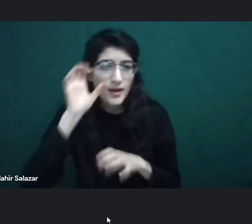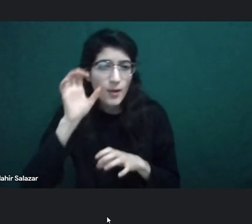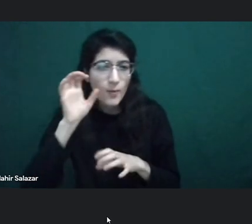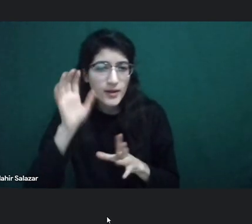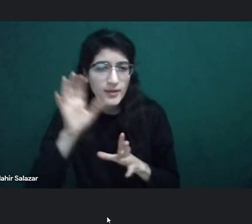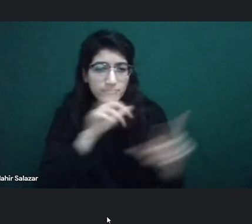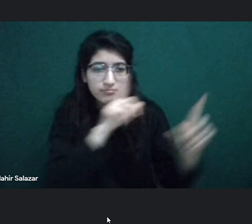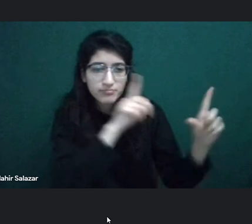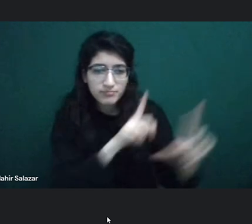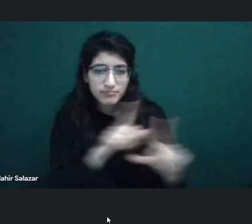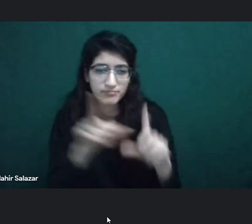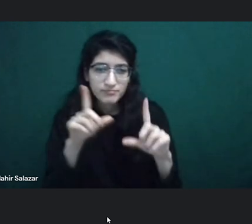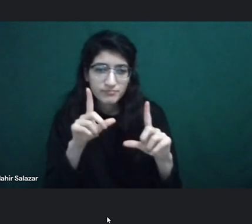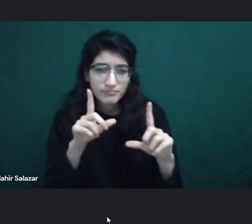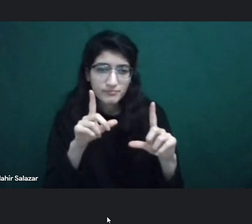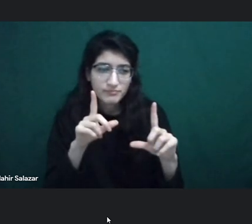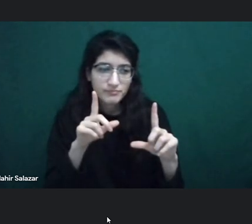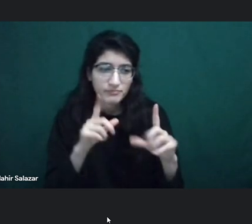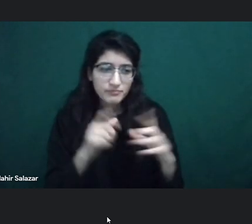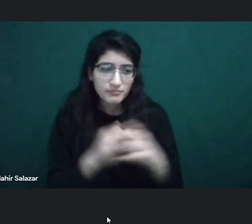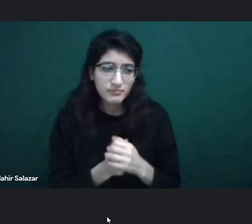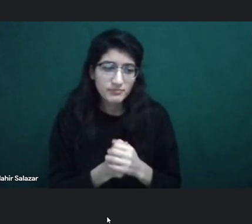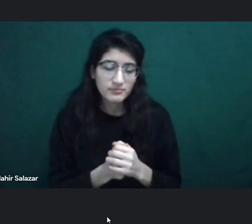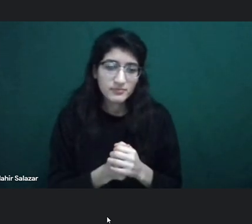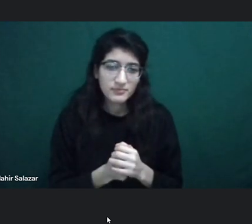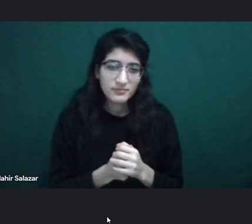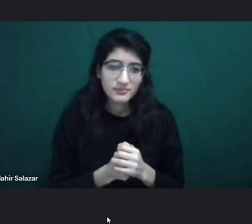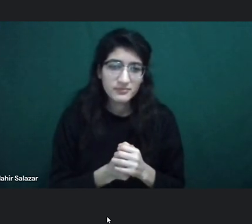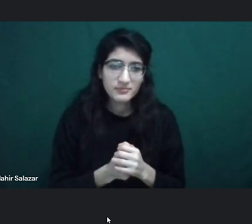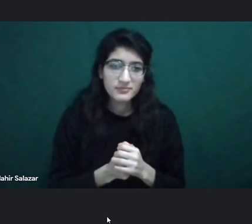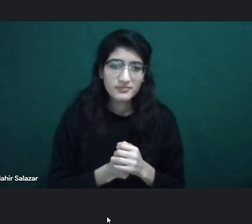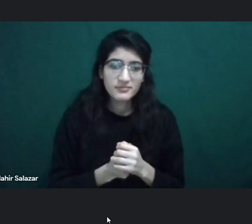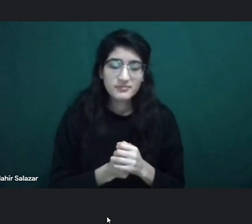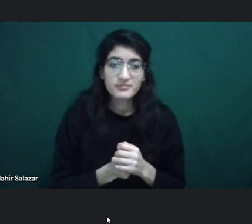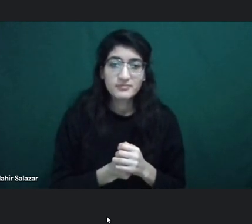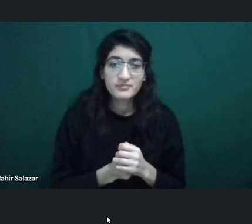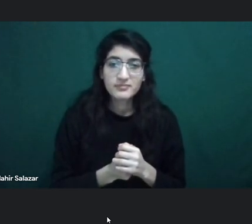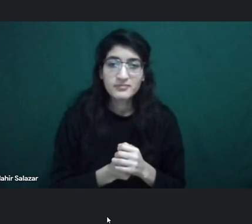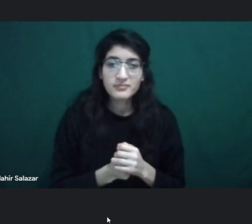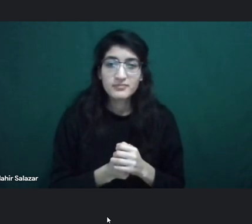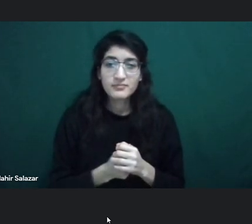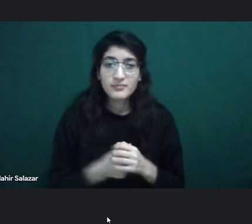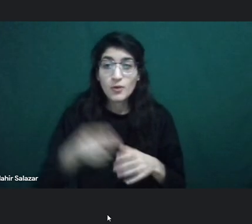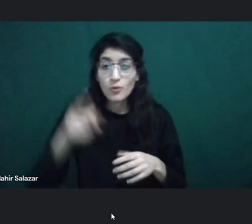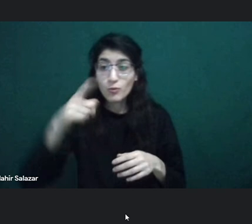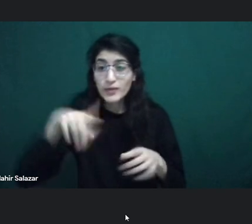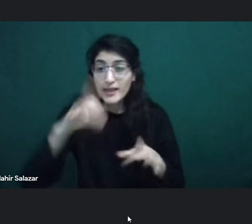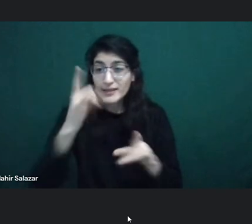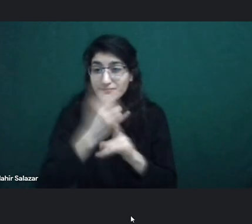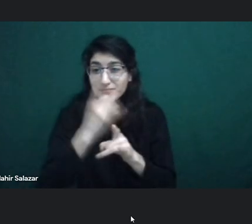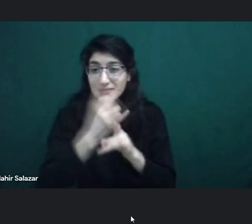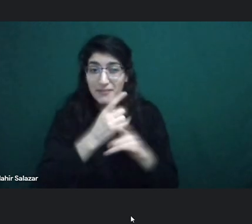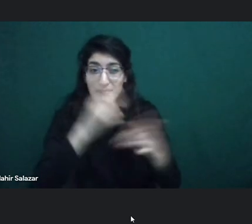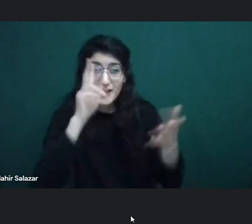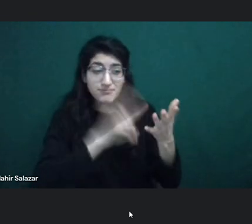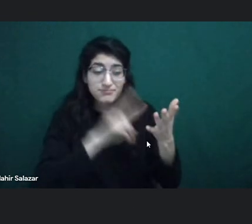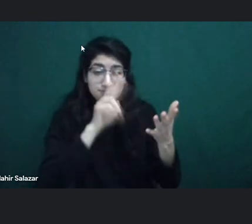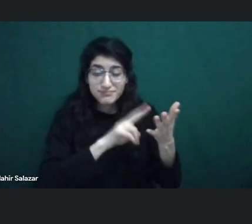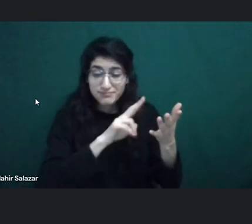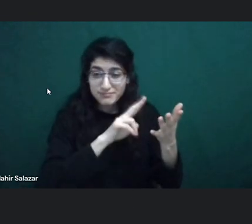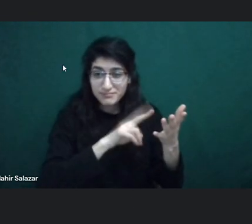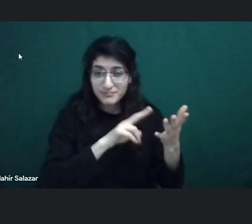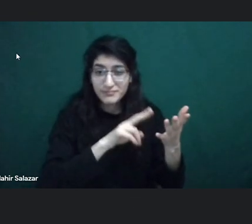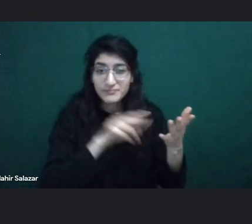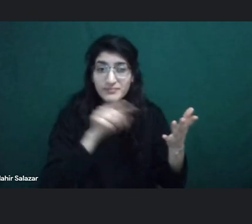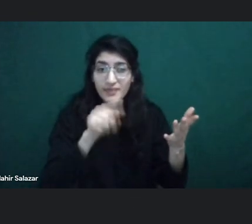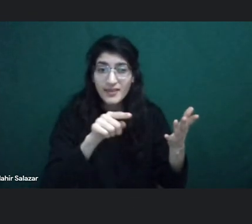Que vengan a ustedes, para que recurran a estos apuntes y tengan algún machetito cuando hagan la tarea.